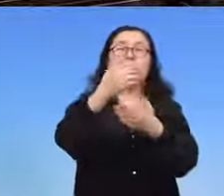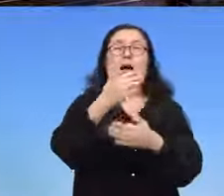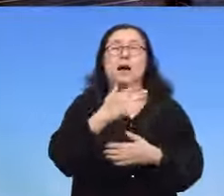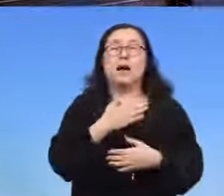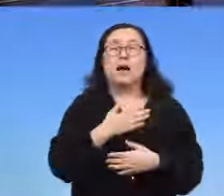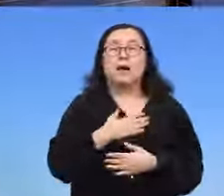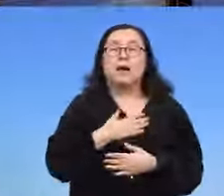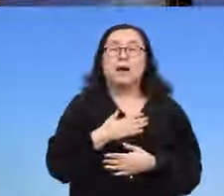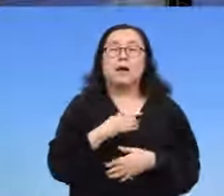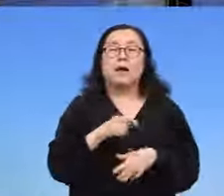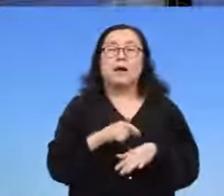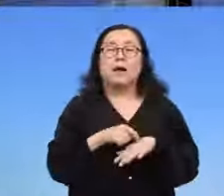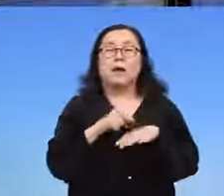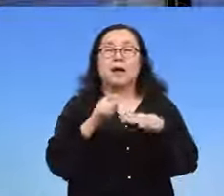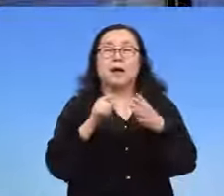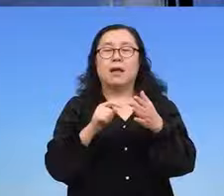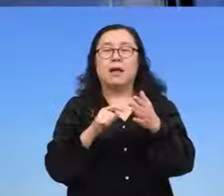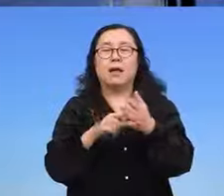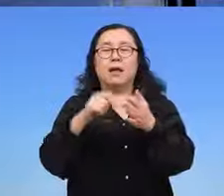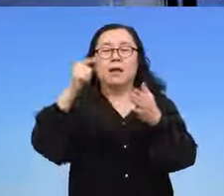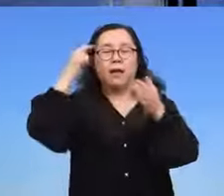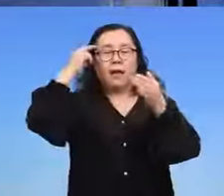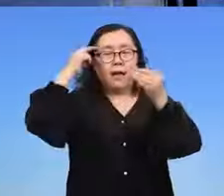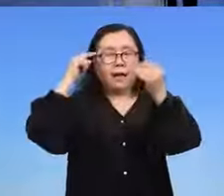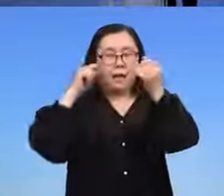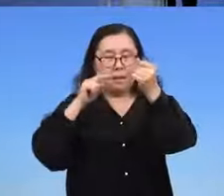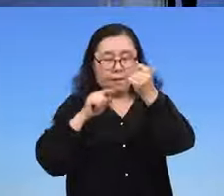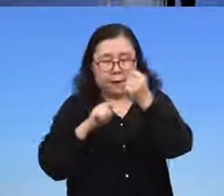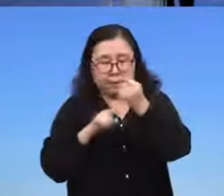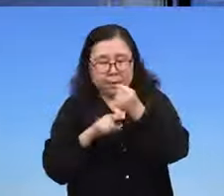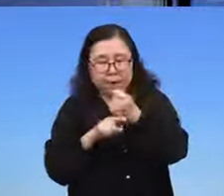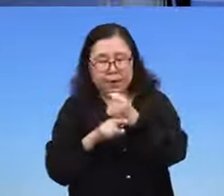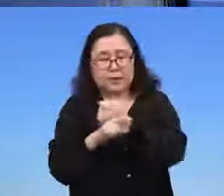나의 맘과 뜻 다해